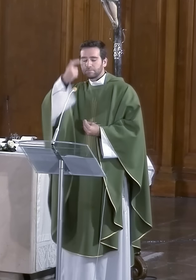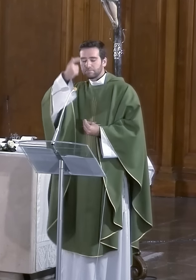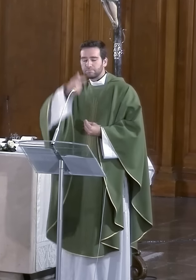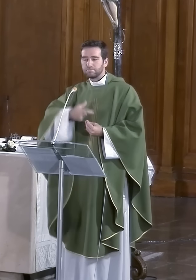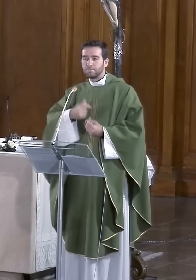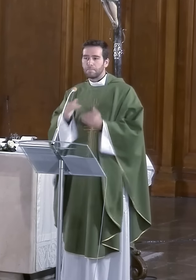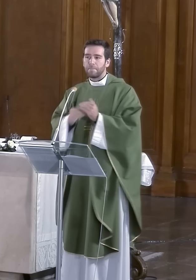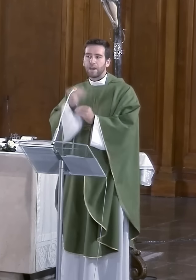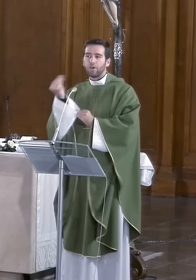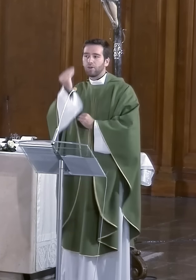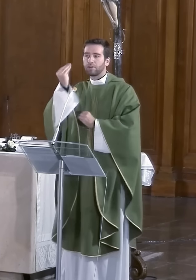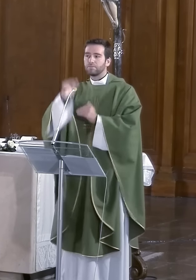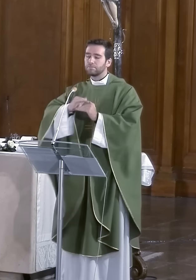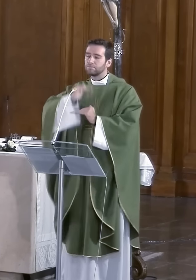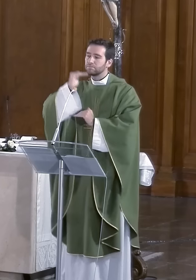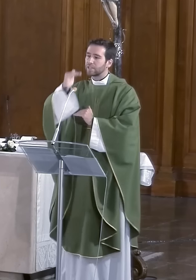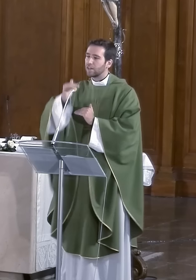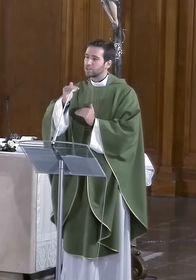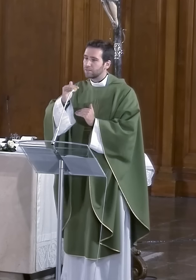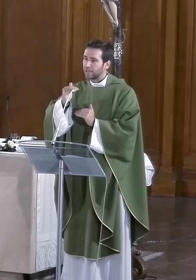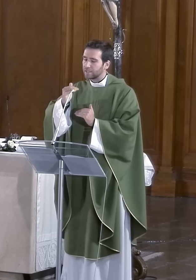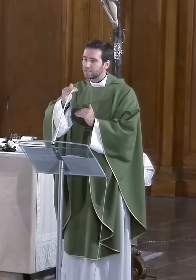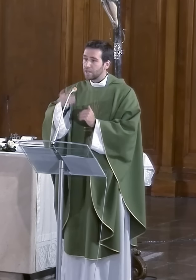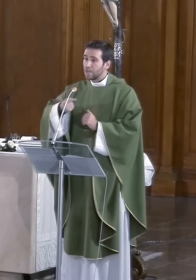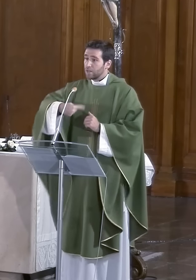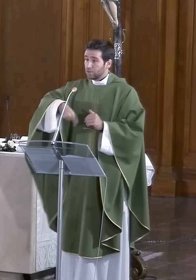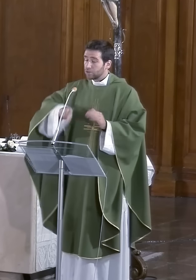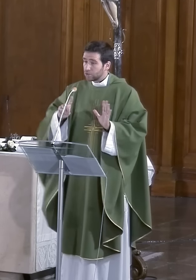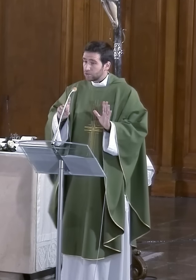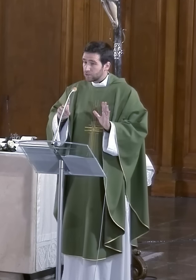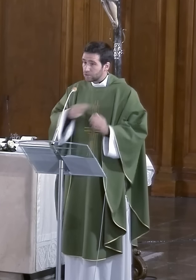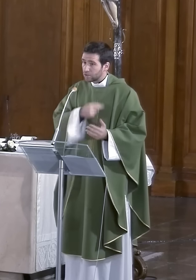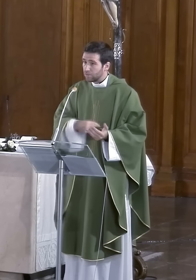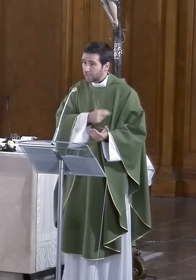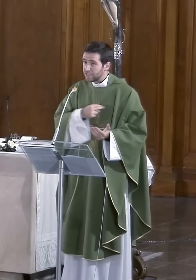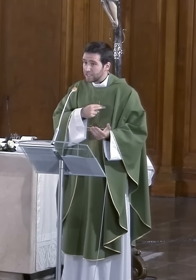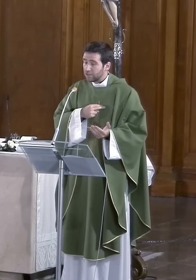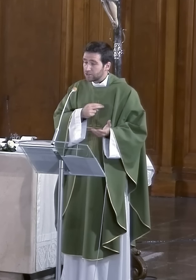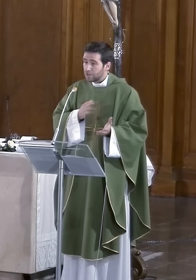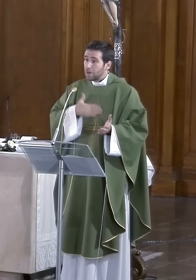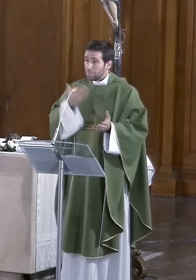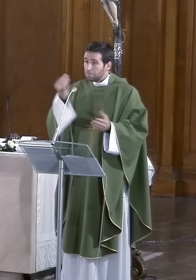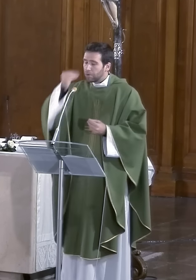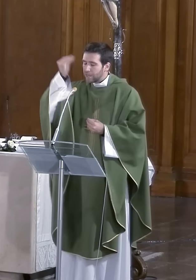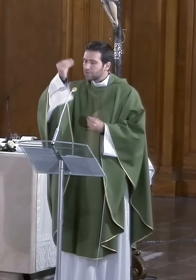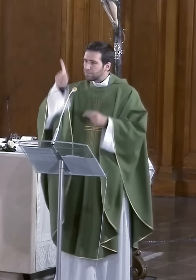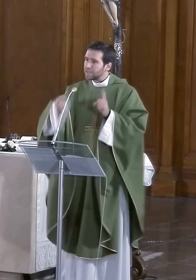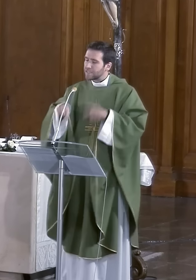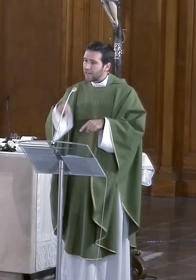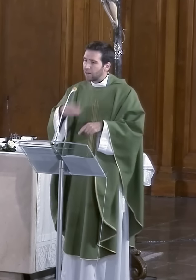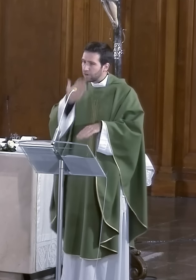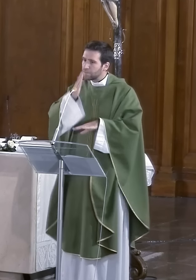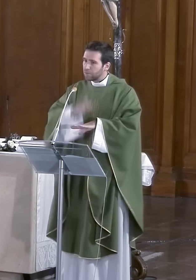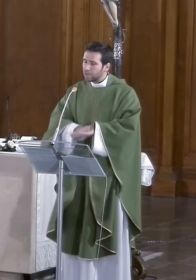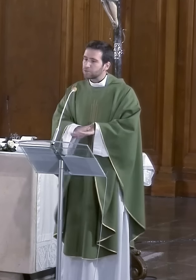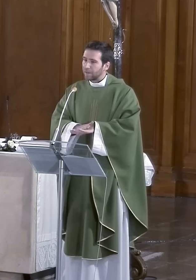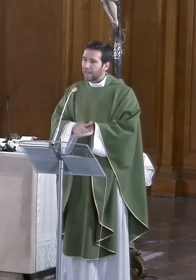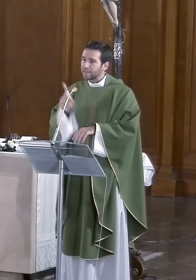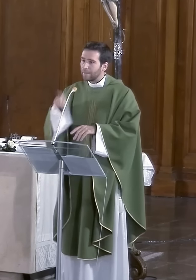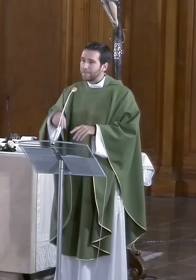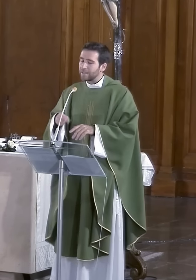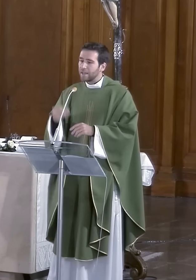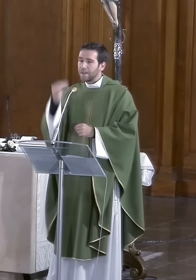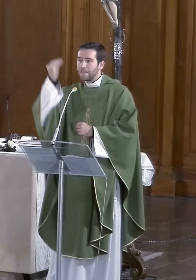reconocerme mejor que los demás. Nosotros, como cristianos, podríamos pensar, alguna vez podemos